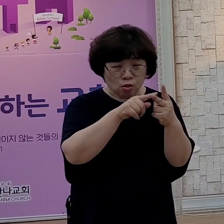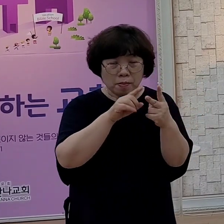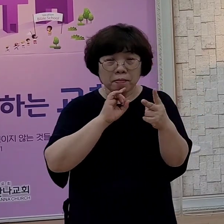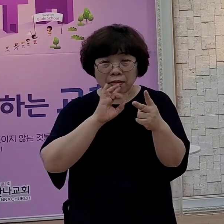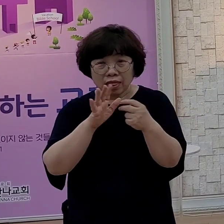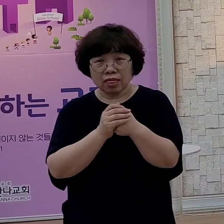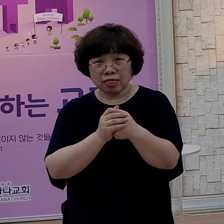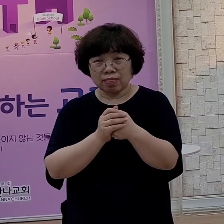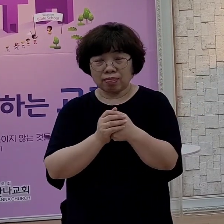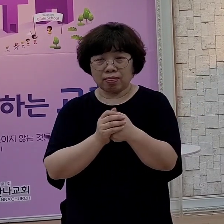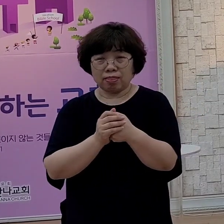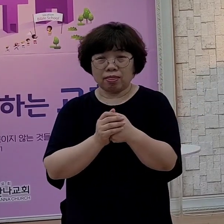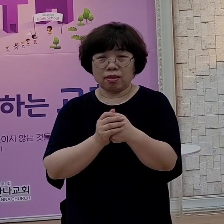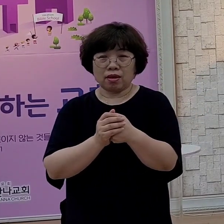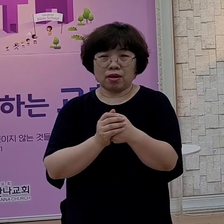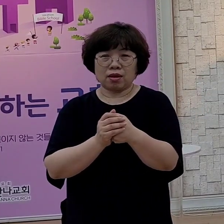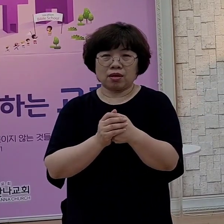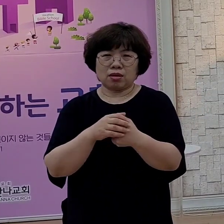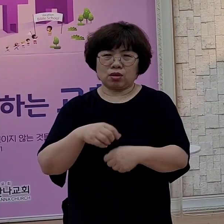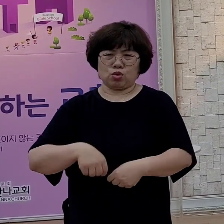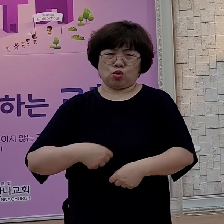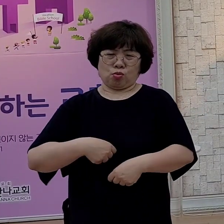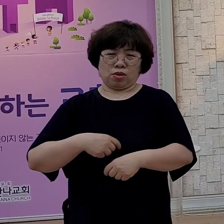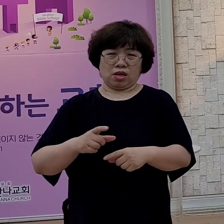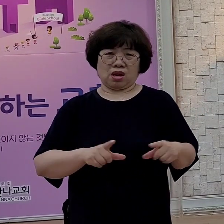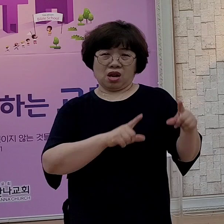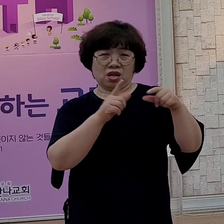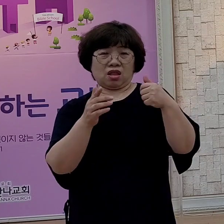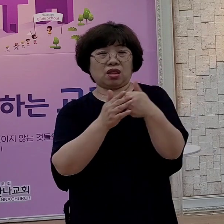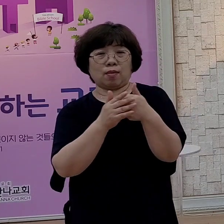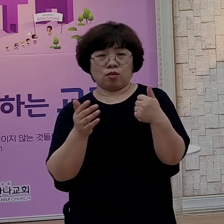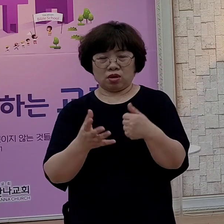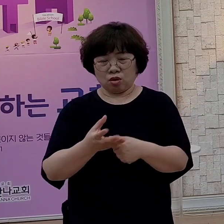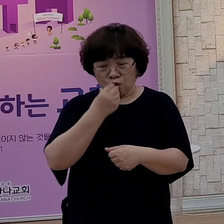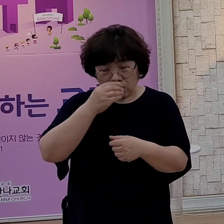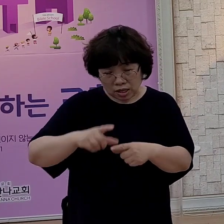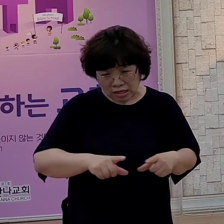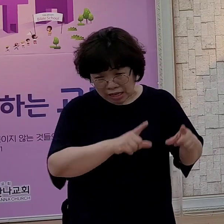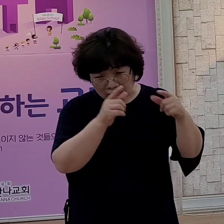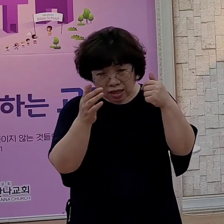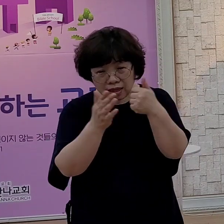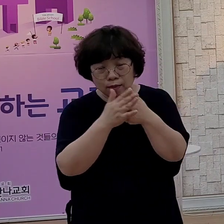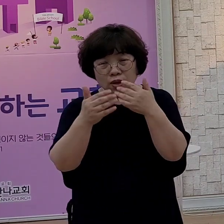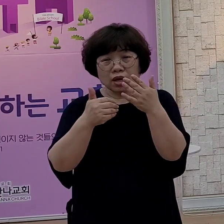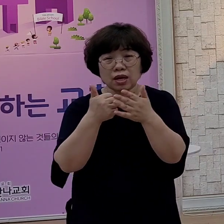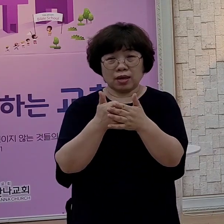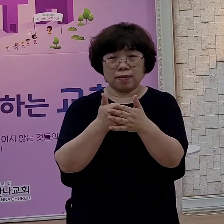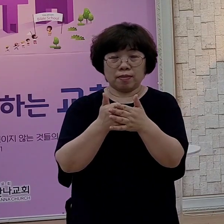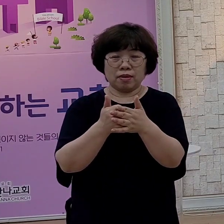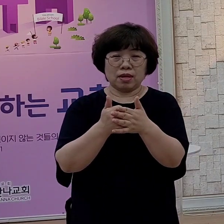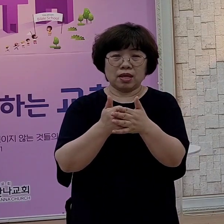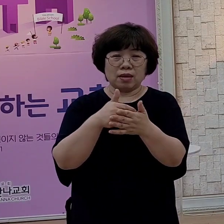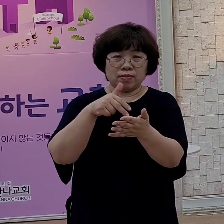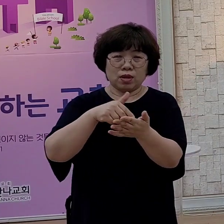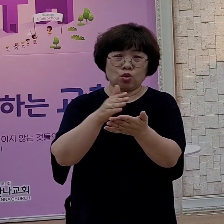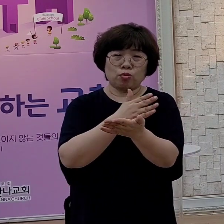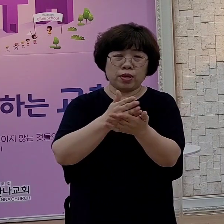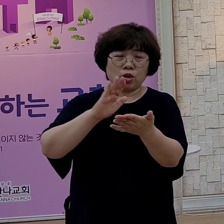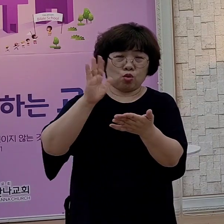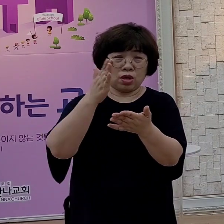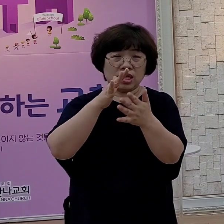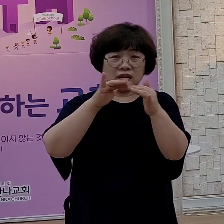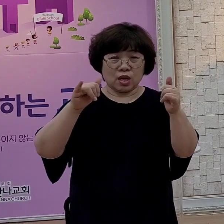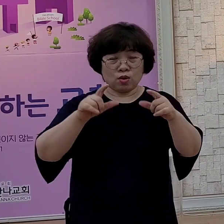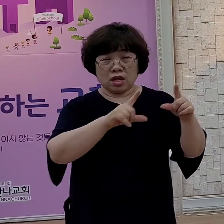어떻게 살았다는 거예요? 어렵게 살았다. 거룩하게 살았다. 구별되게 살았다. 이게 성결입니다.